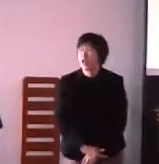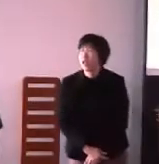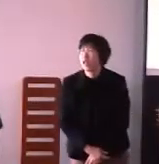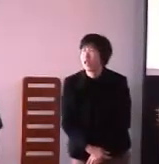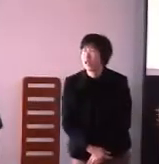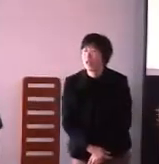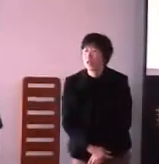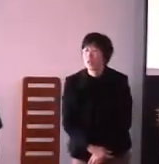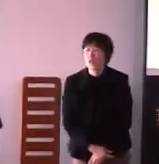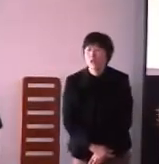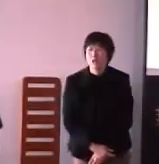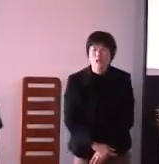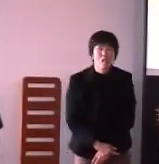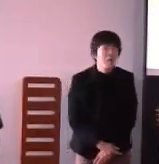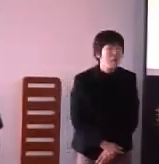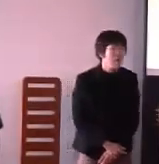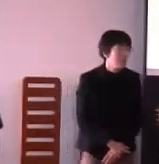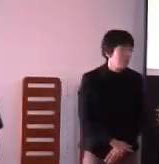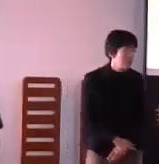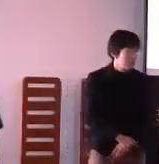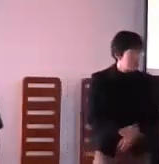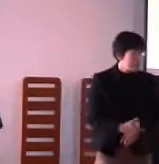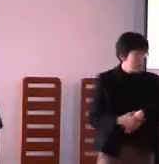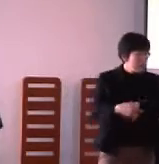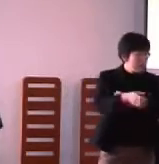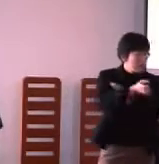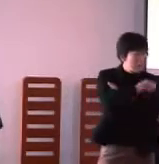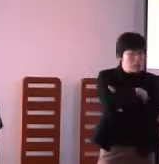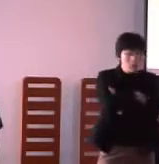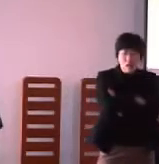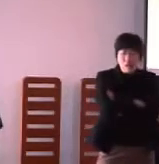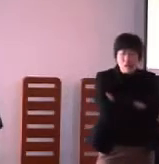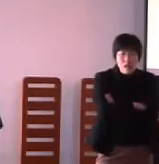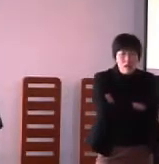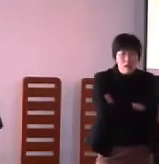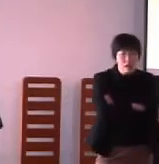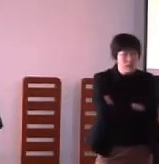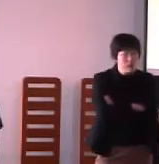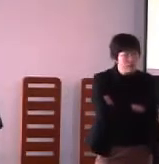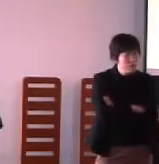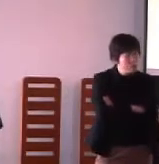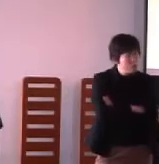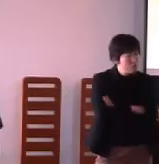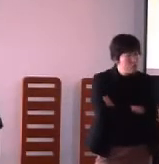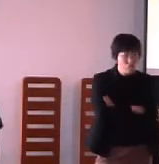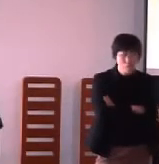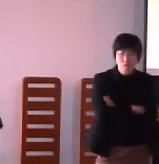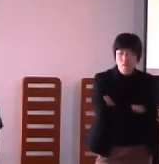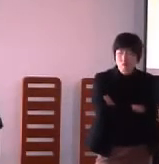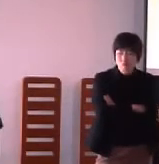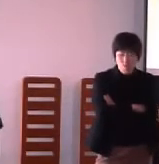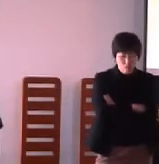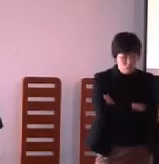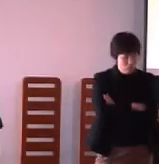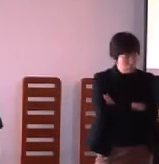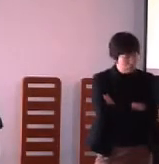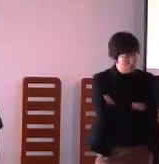水の泡になっちゃった。もう泡やら水やら本当に、はあ、私はもう本